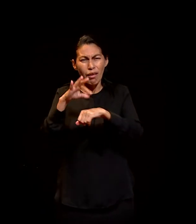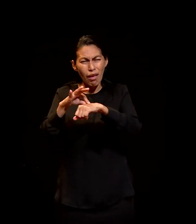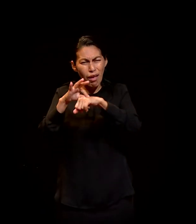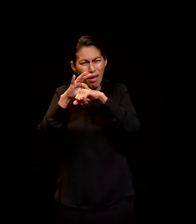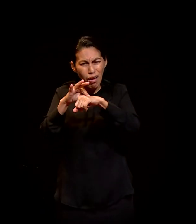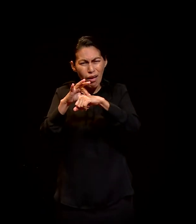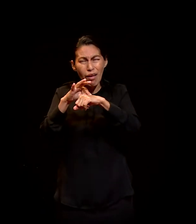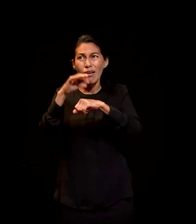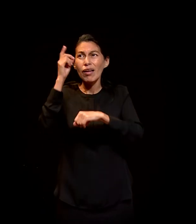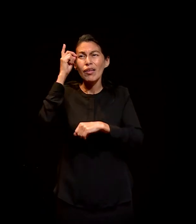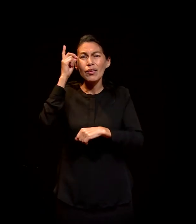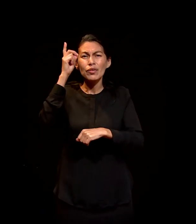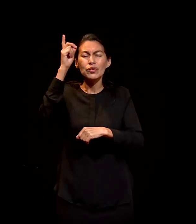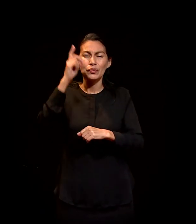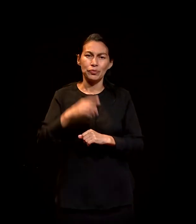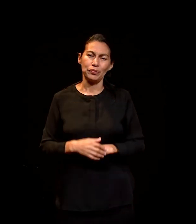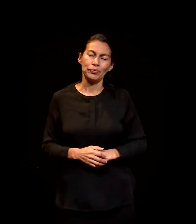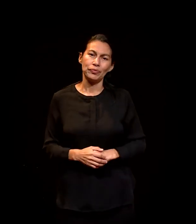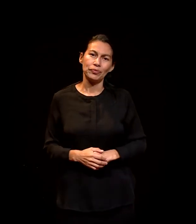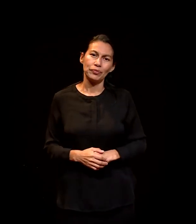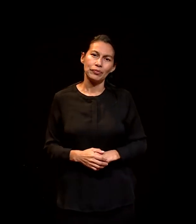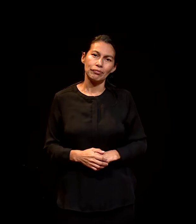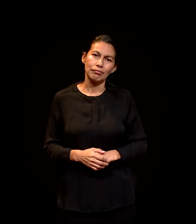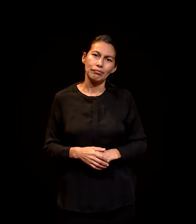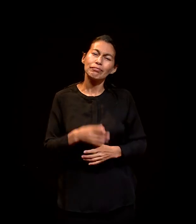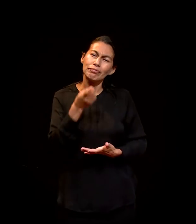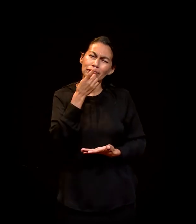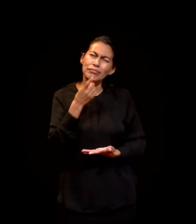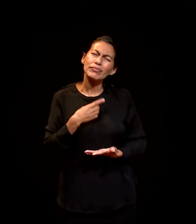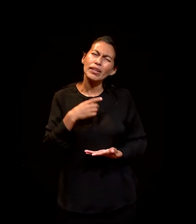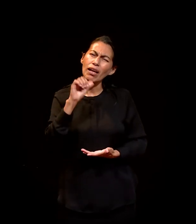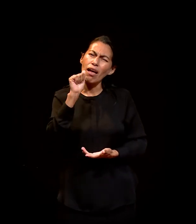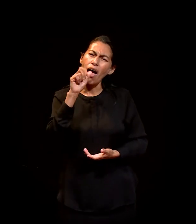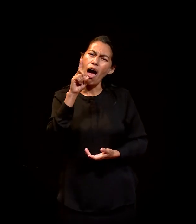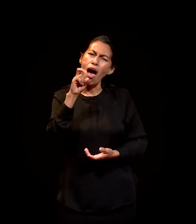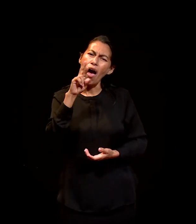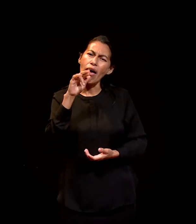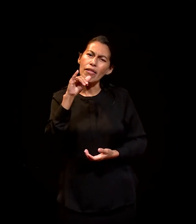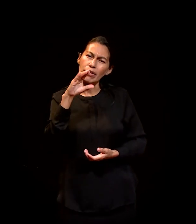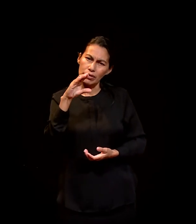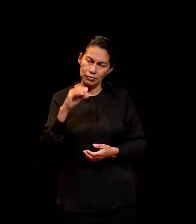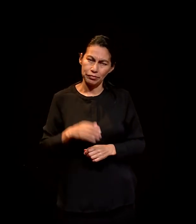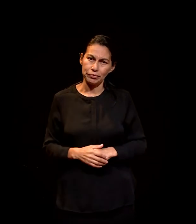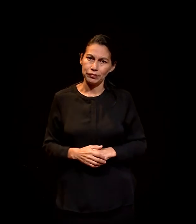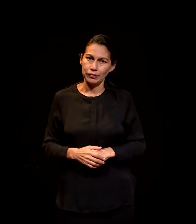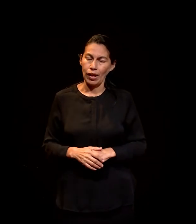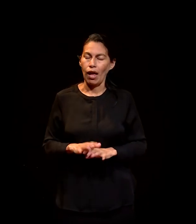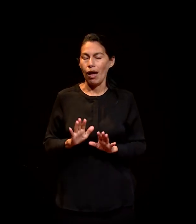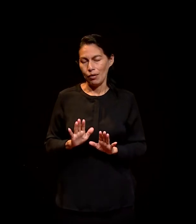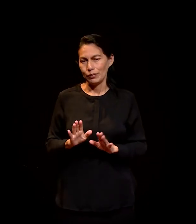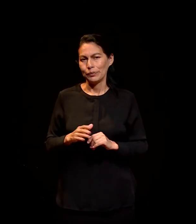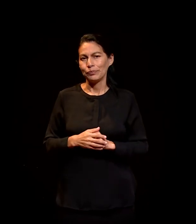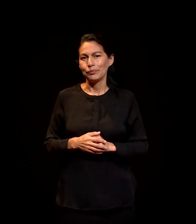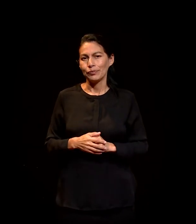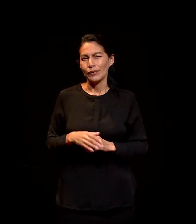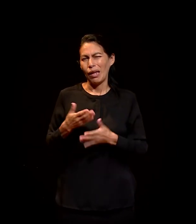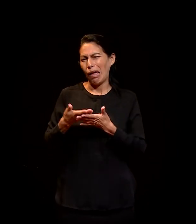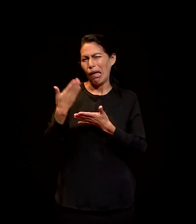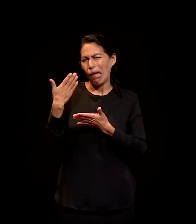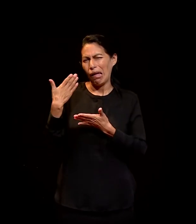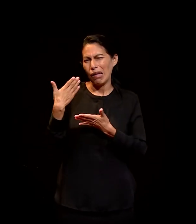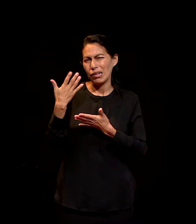con dios andrés cuéntenos una experiencia con dios pues esto lo son más o menos